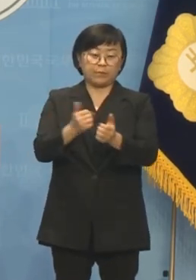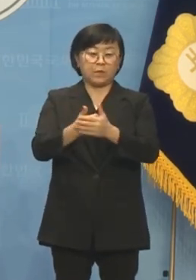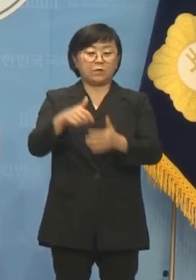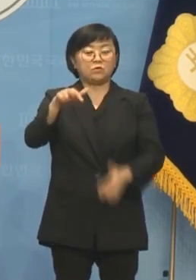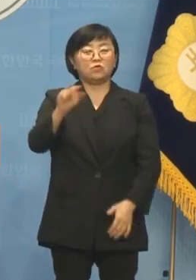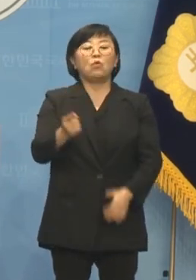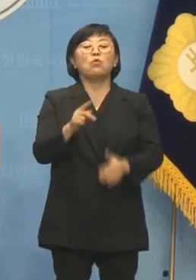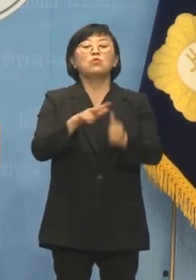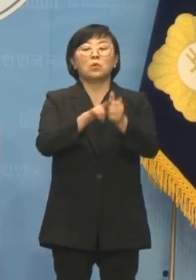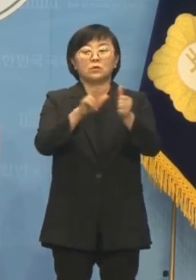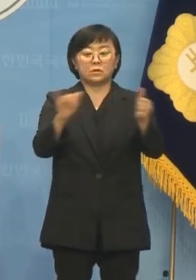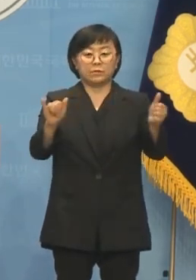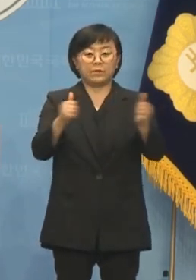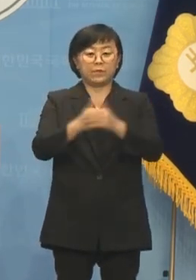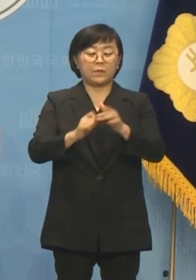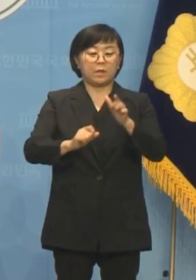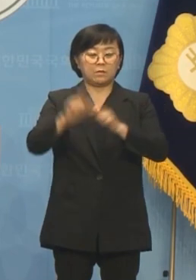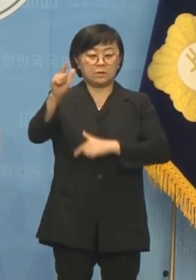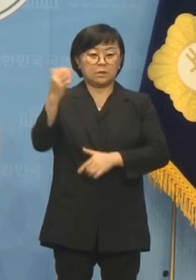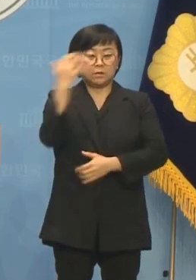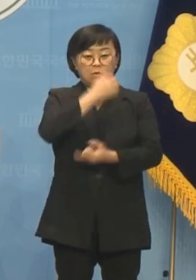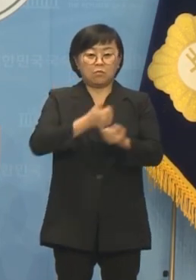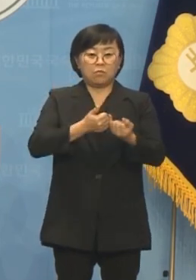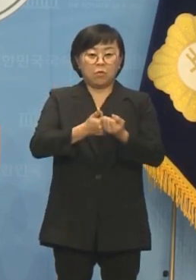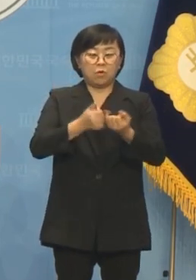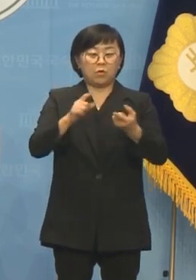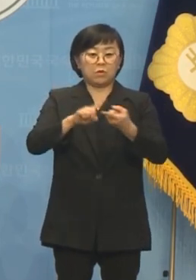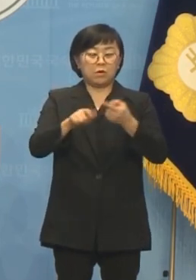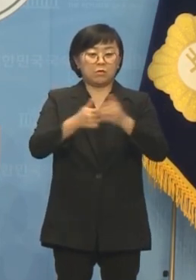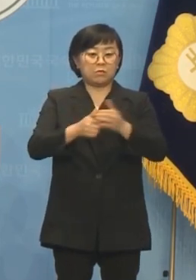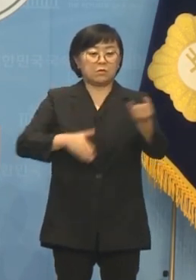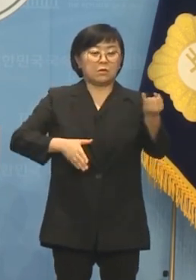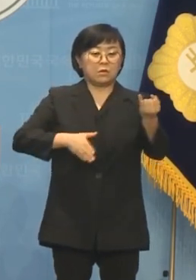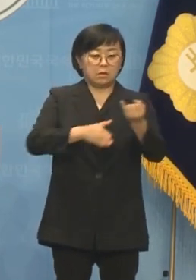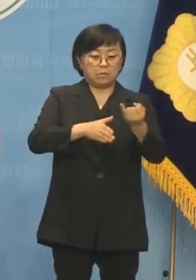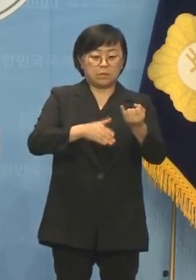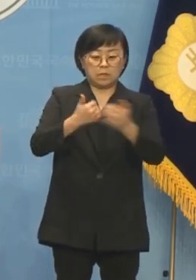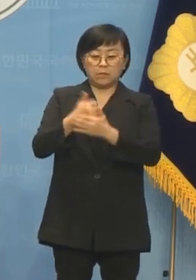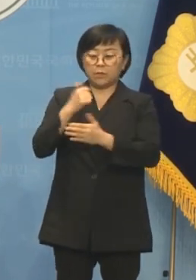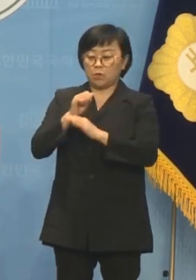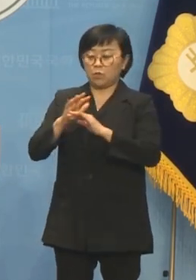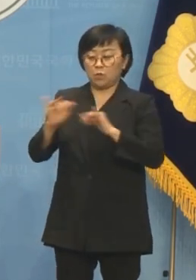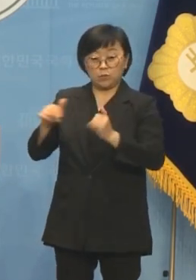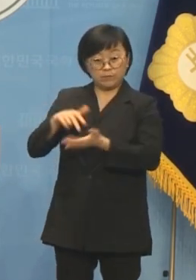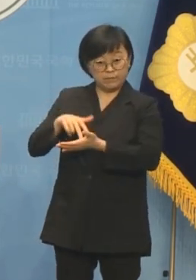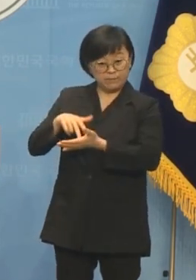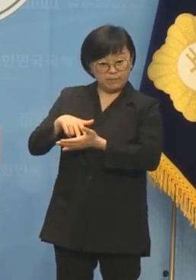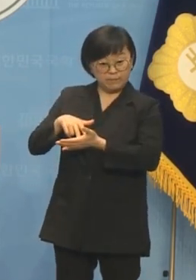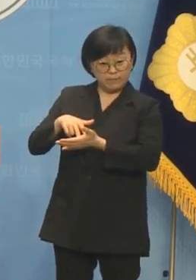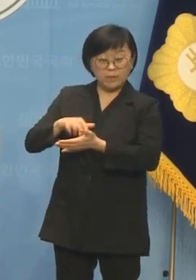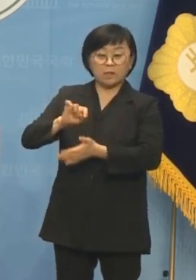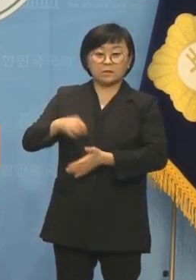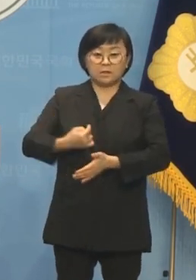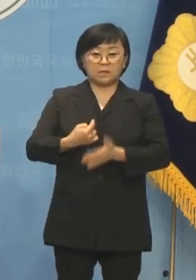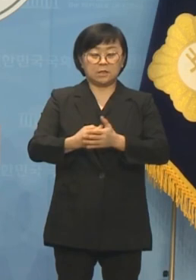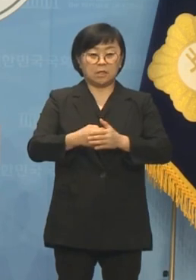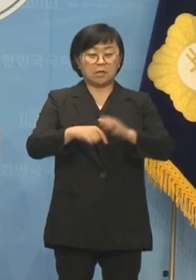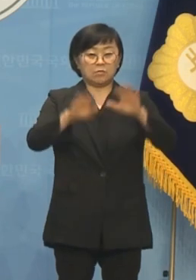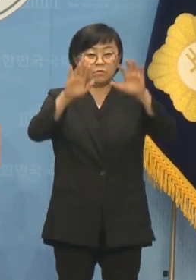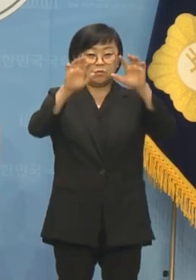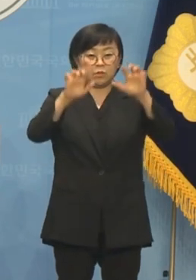조수진 후보자는 다수의 성폭력 사건에서 성폭력 가해자 변호를 맡았을 뿐 아니라 자신의 블로그를